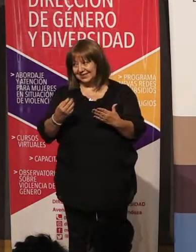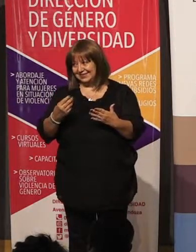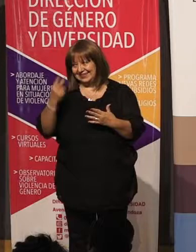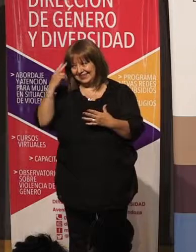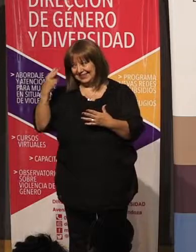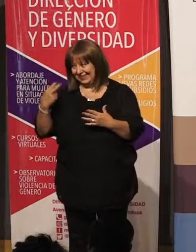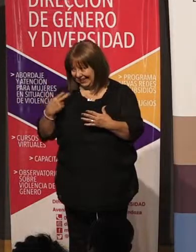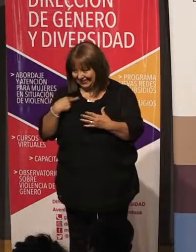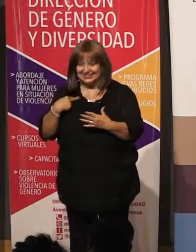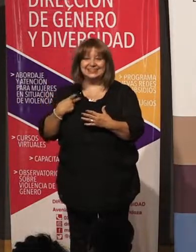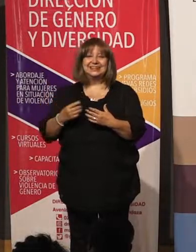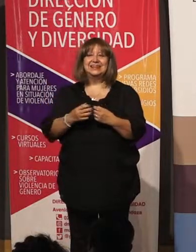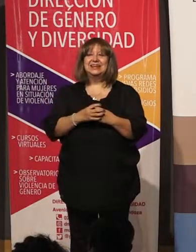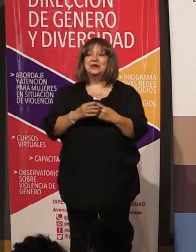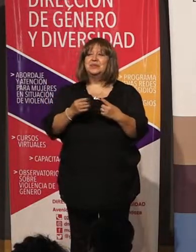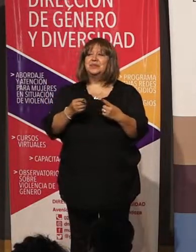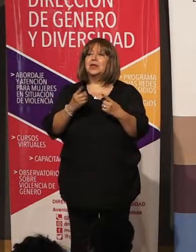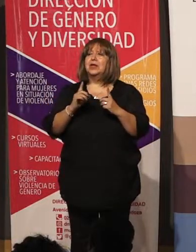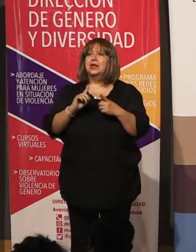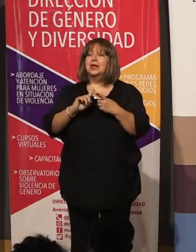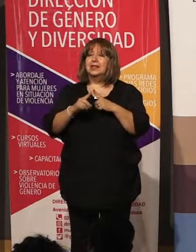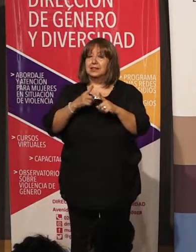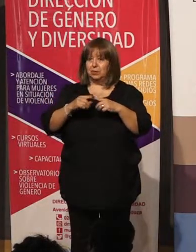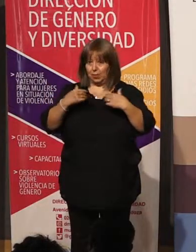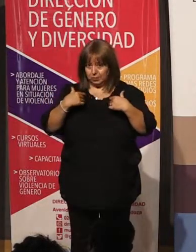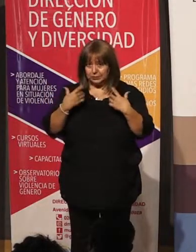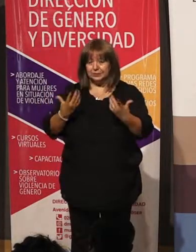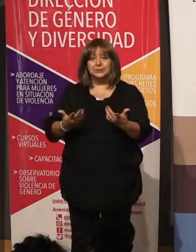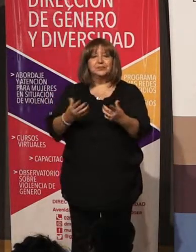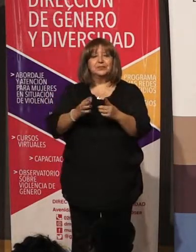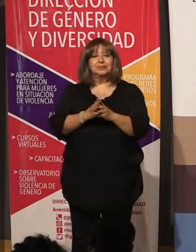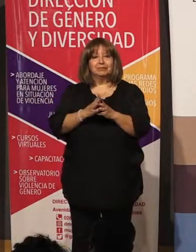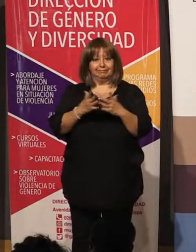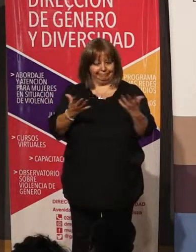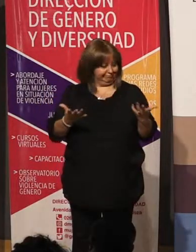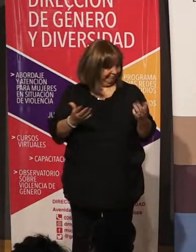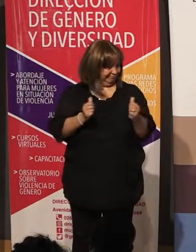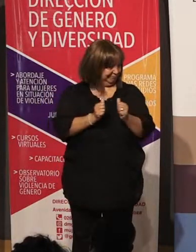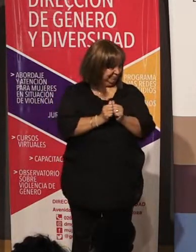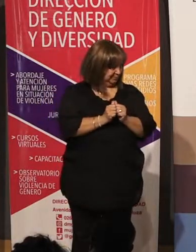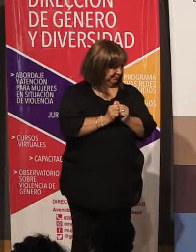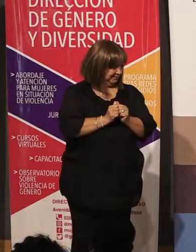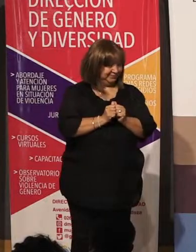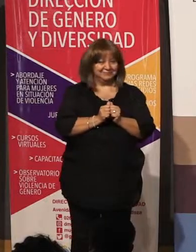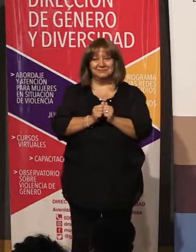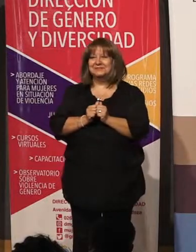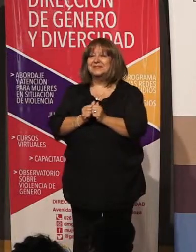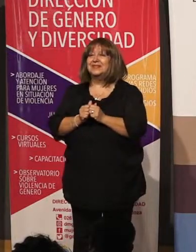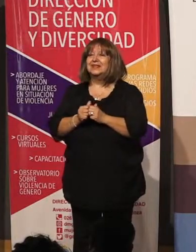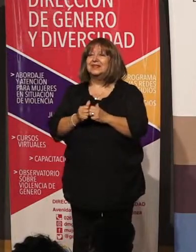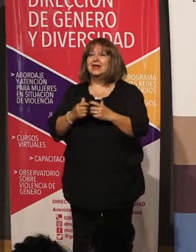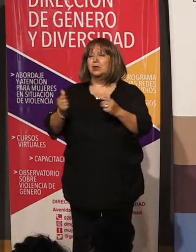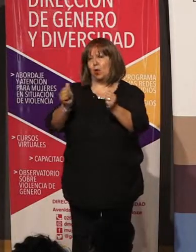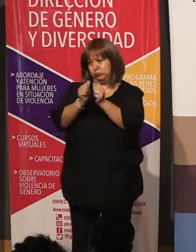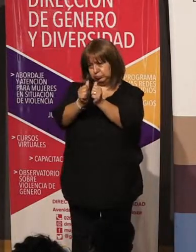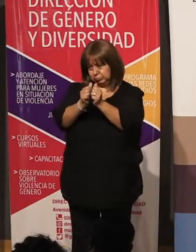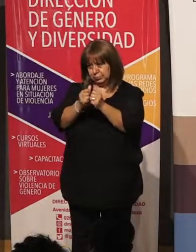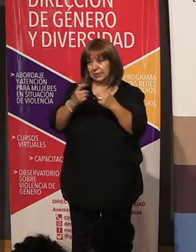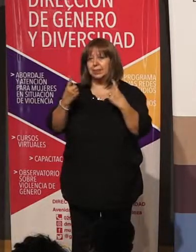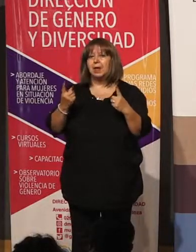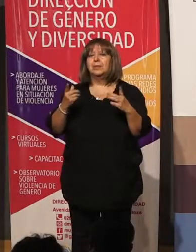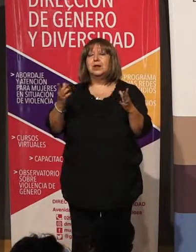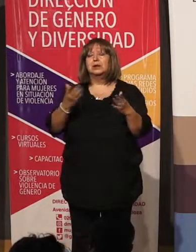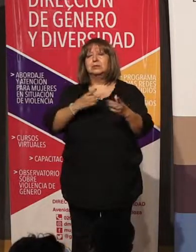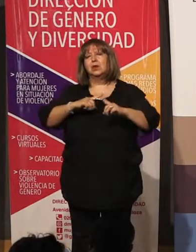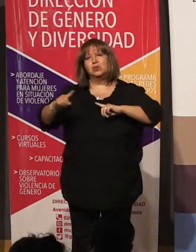licenciada Nancy Cortés, intérprete de la lengua de señas, que nos estará acompañando durante toda la jornada.